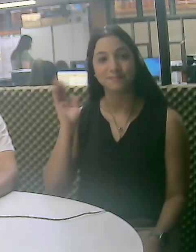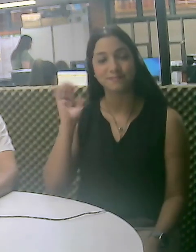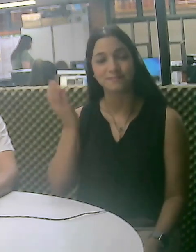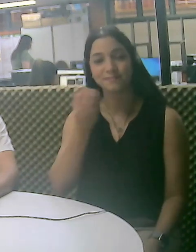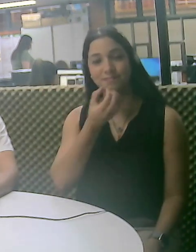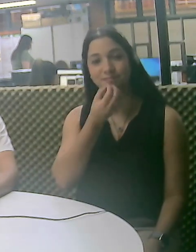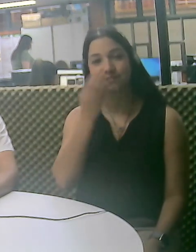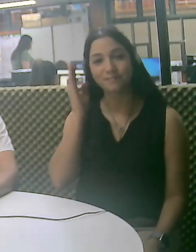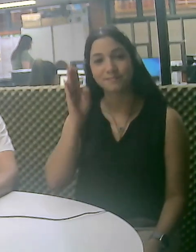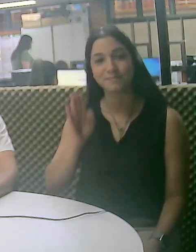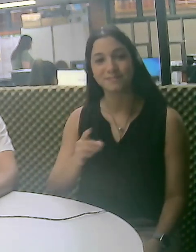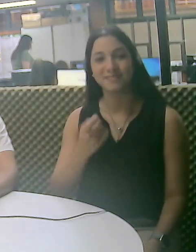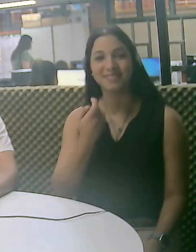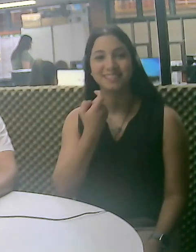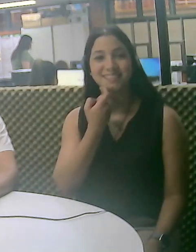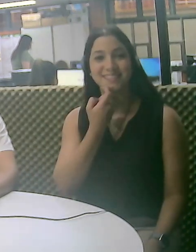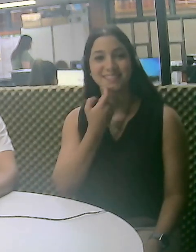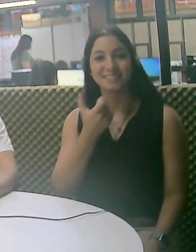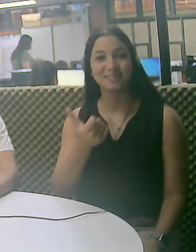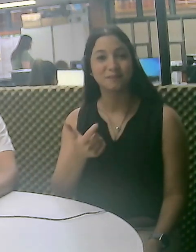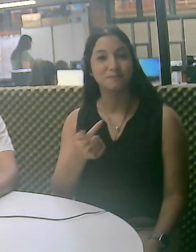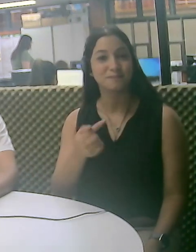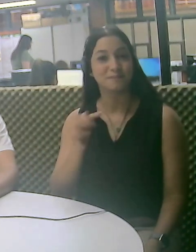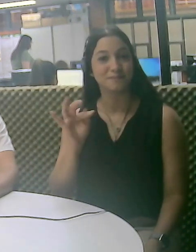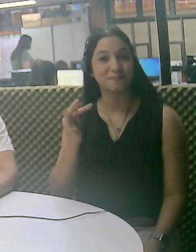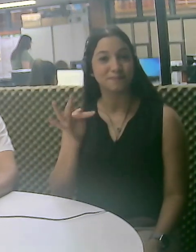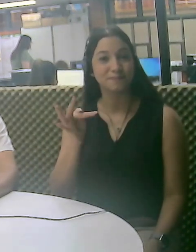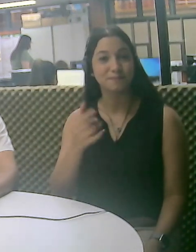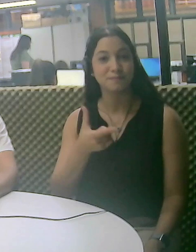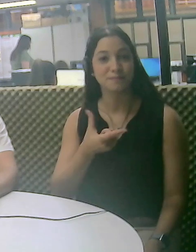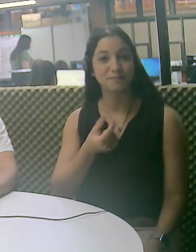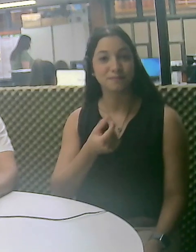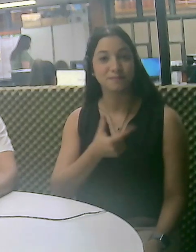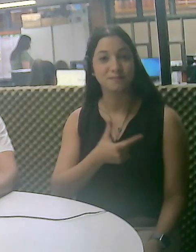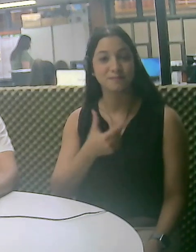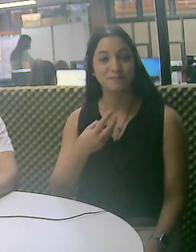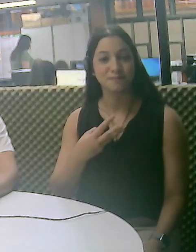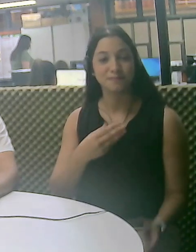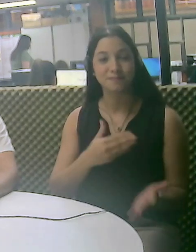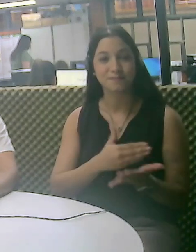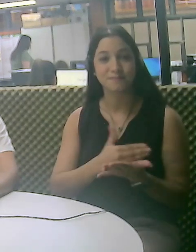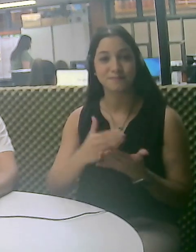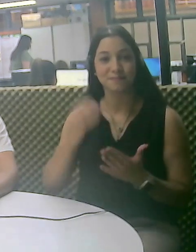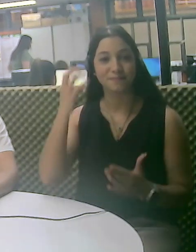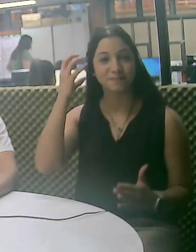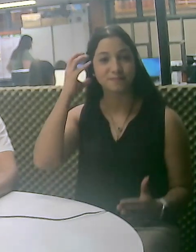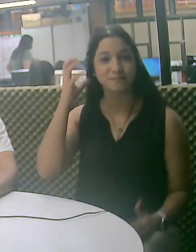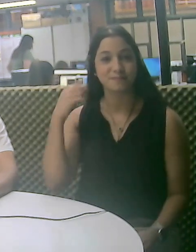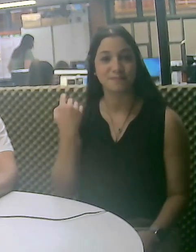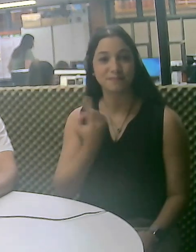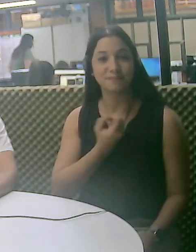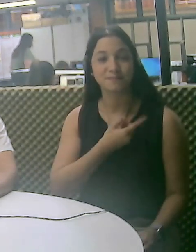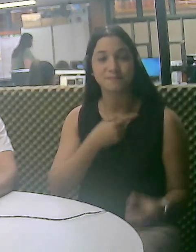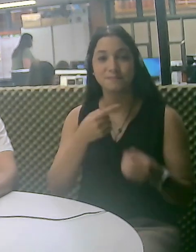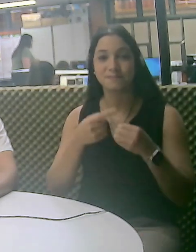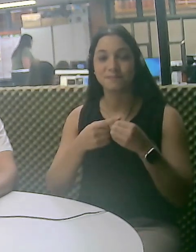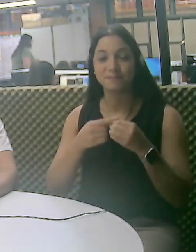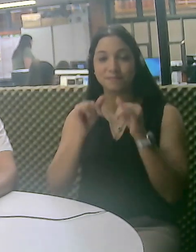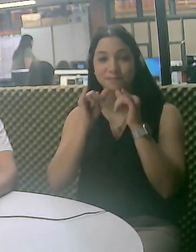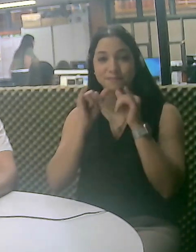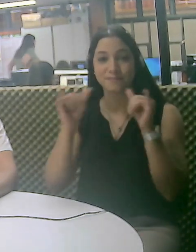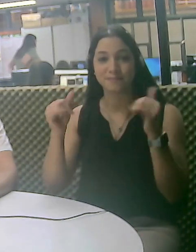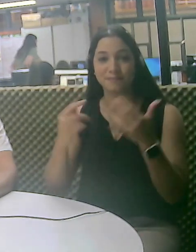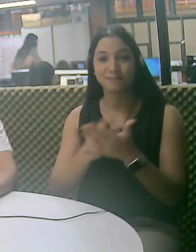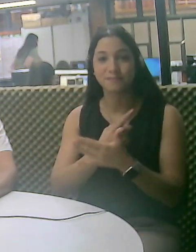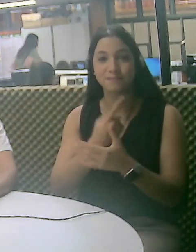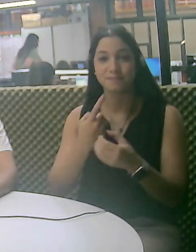Olá, boa tarde. Hoje é sexta-feira, dia 17 de fevereiro de 2023. Está no ar a Rádio Nossa Cidade com um boletim de notícias sobre o